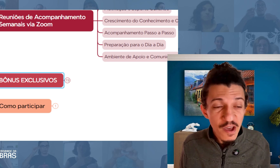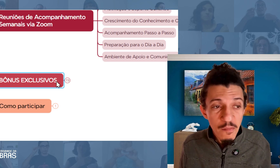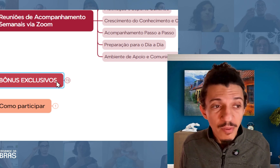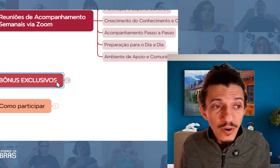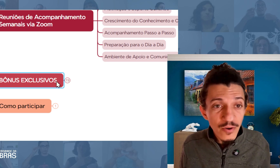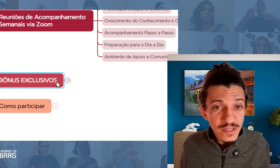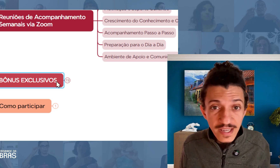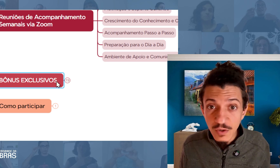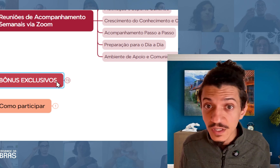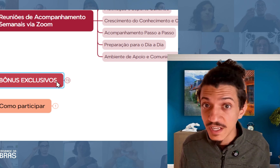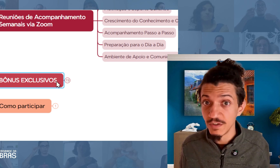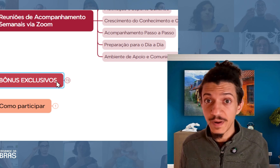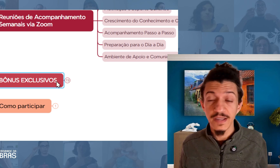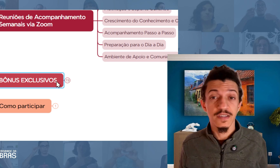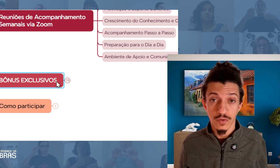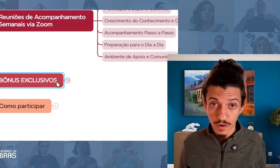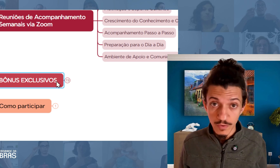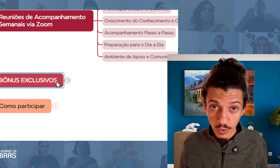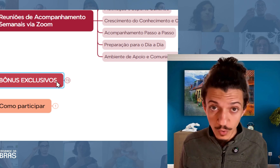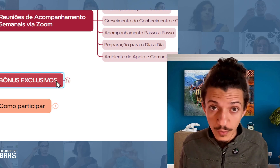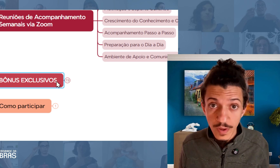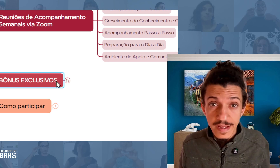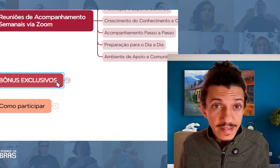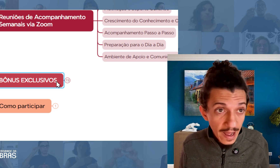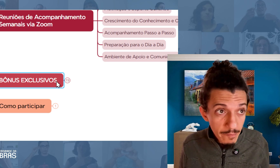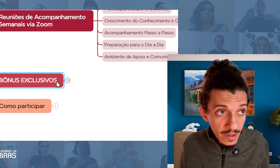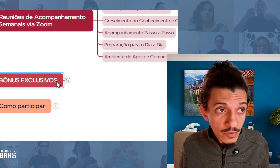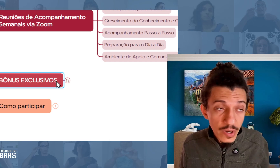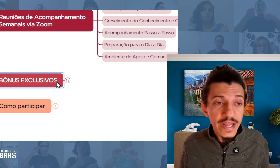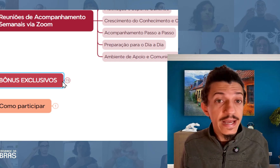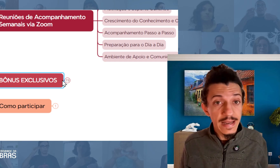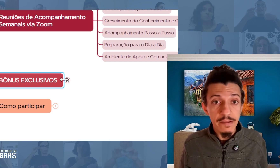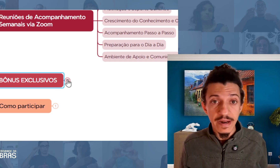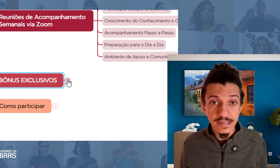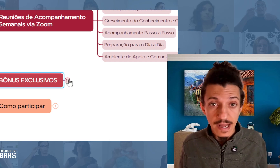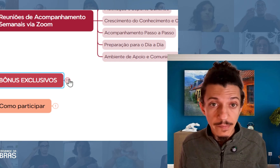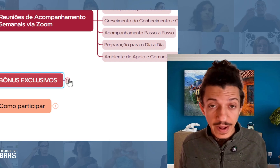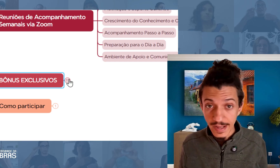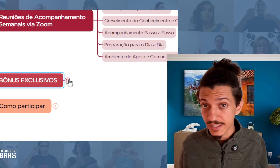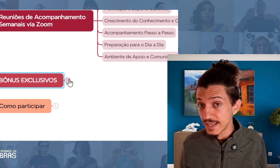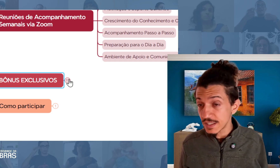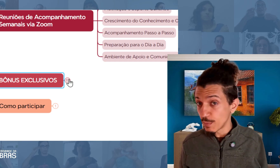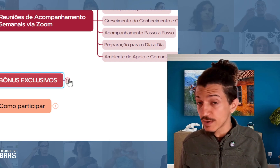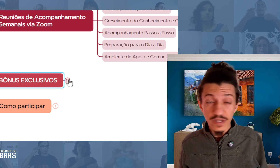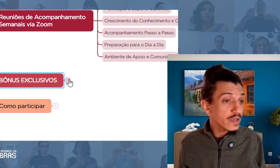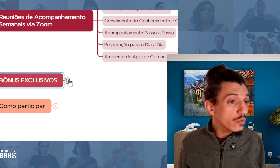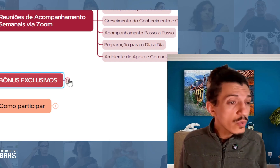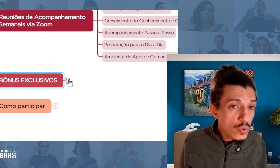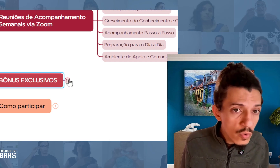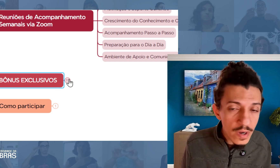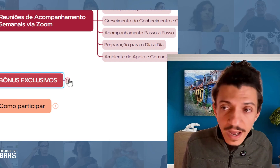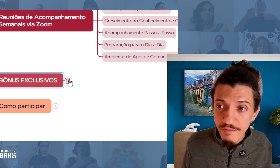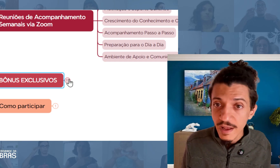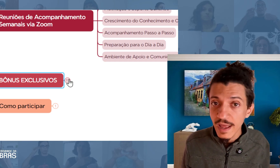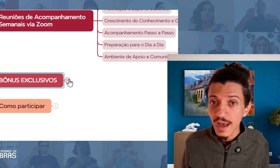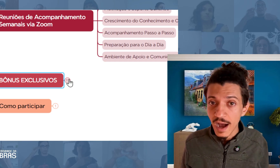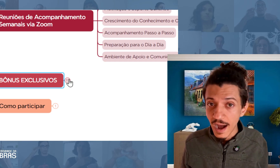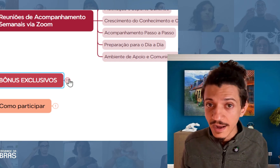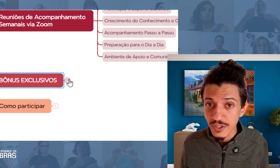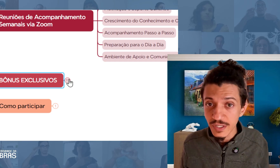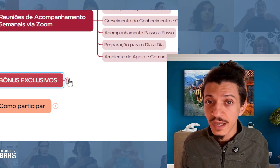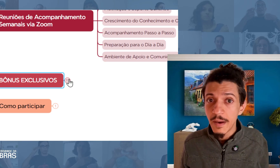aqui bônus exclusivos para esse novo grupo da mentoria Libras na Prática. E esses bônus aqui eu nunca